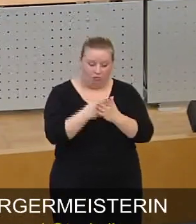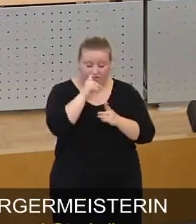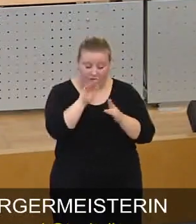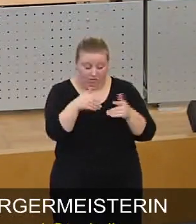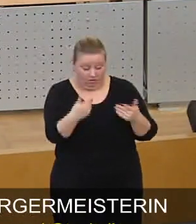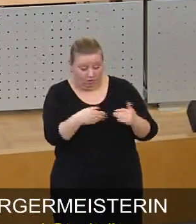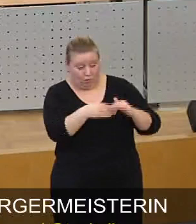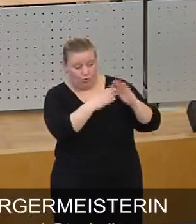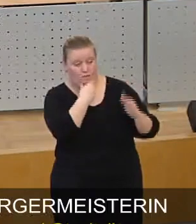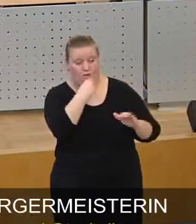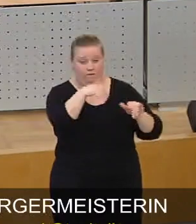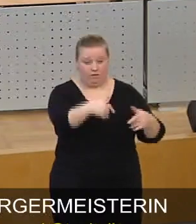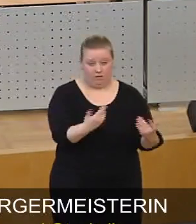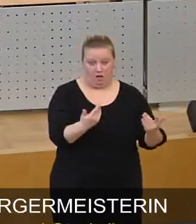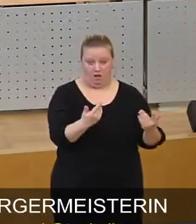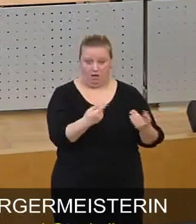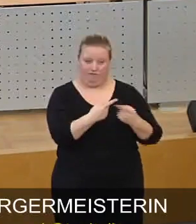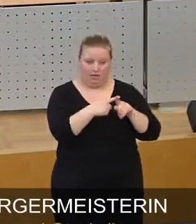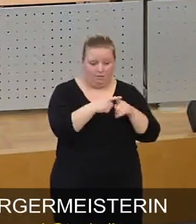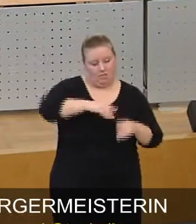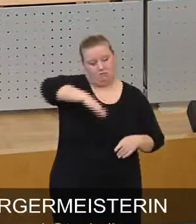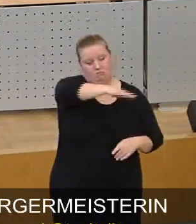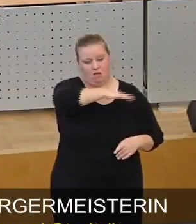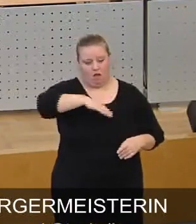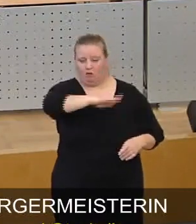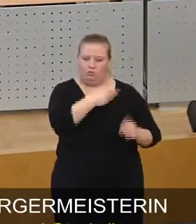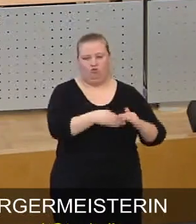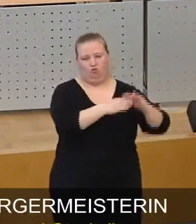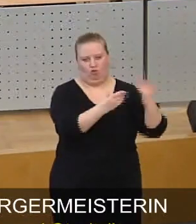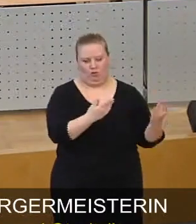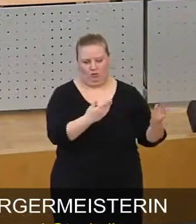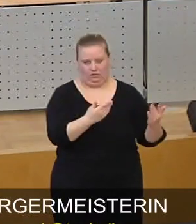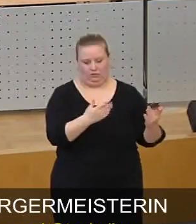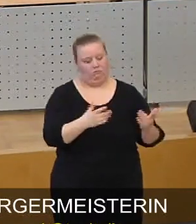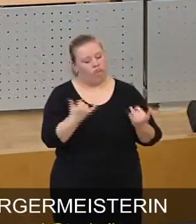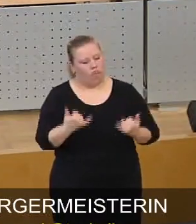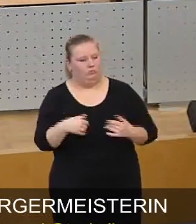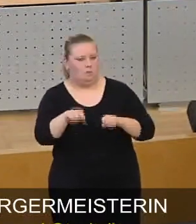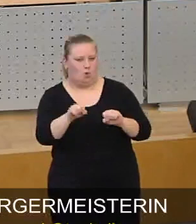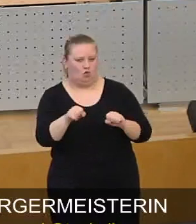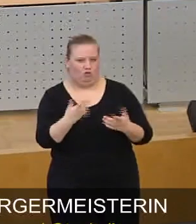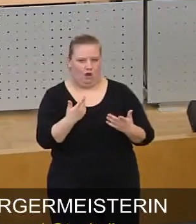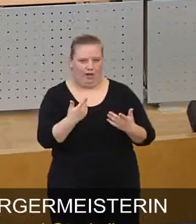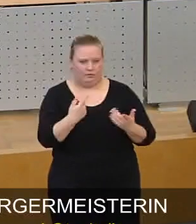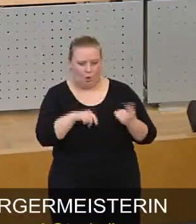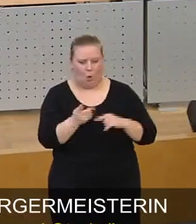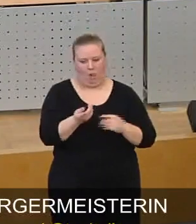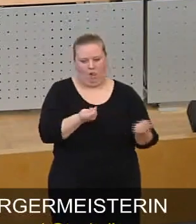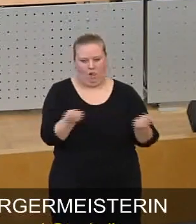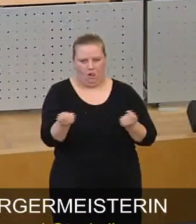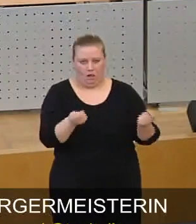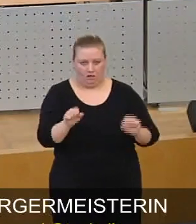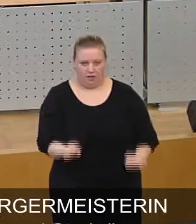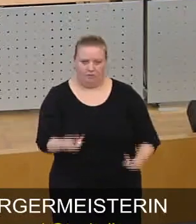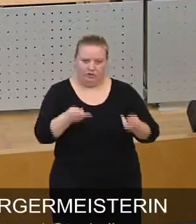solcher Unterstützungsbedarf in mietrechtlichen Fragen gegeben ist. Das ist die Möglichkeit der Intervention,